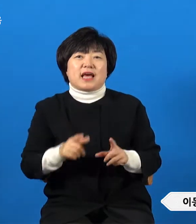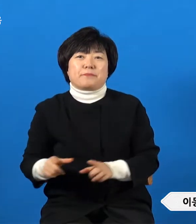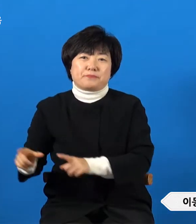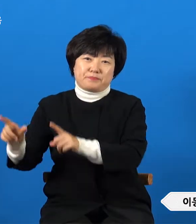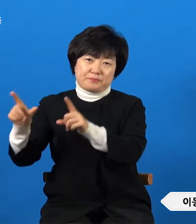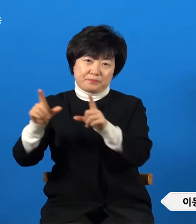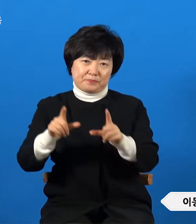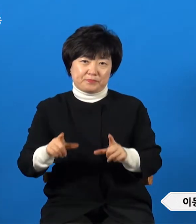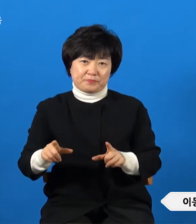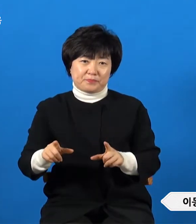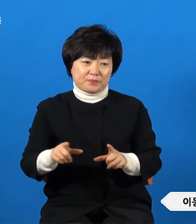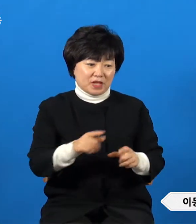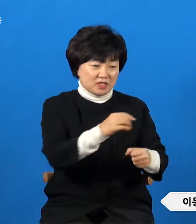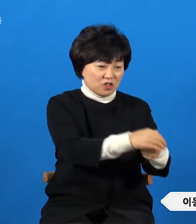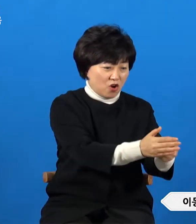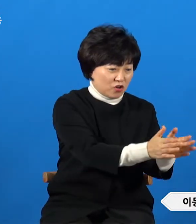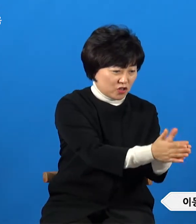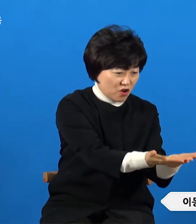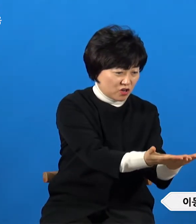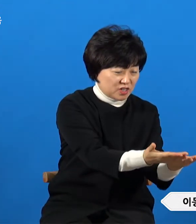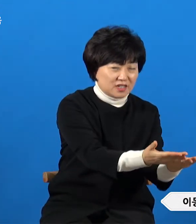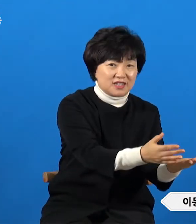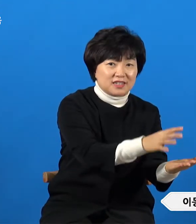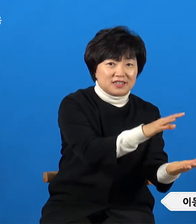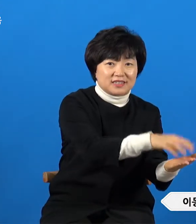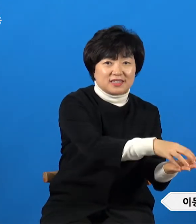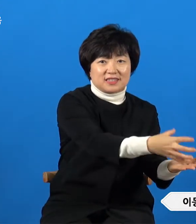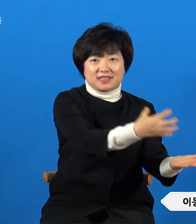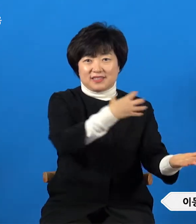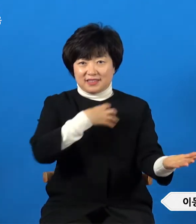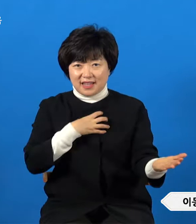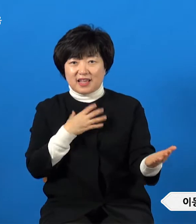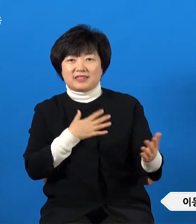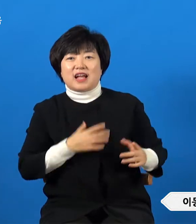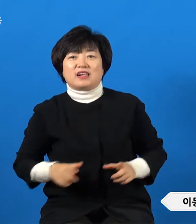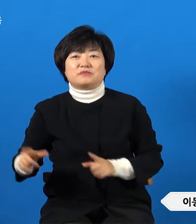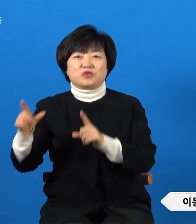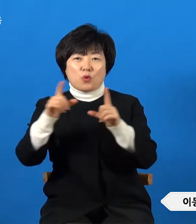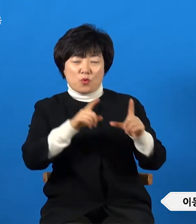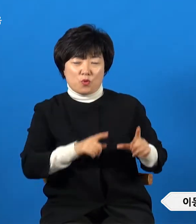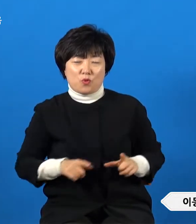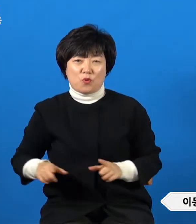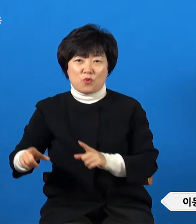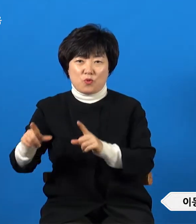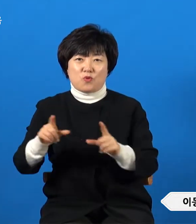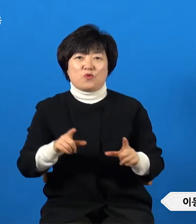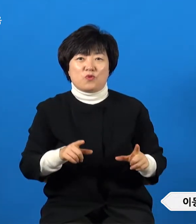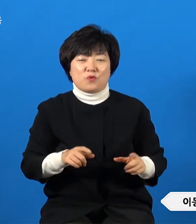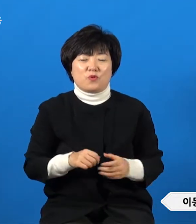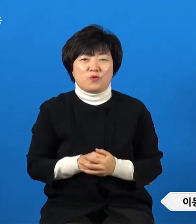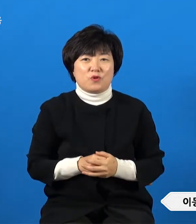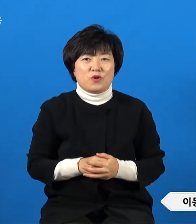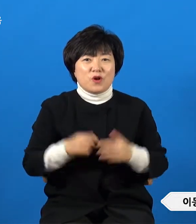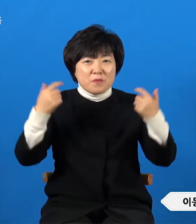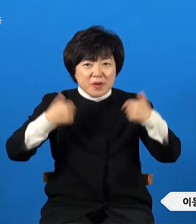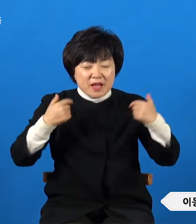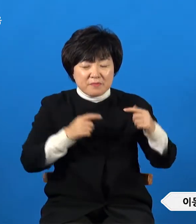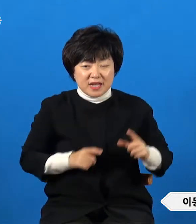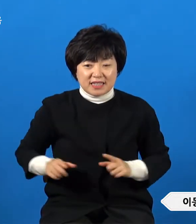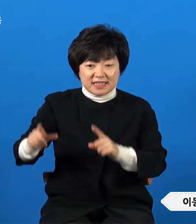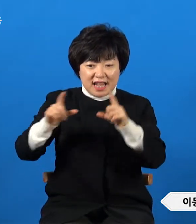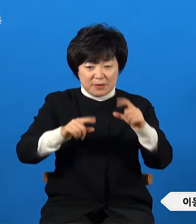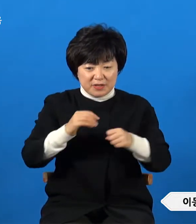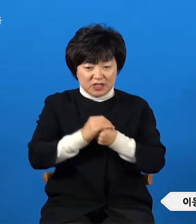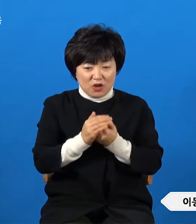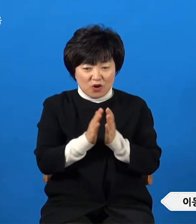translation, 옮기는 것이라고. 성경을 삶으로 옮기는 것이라고. 저와 여러분의 날마다의 삶이 성경을